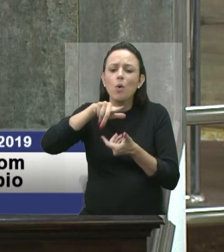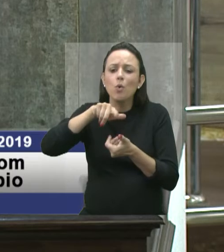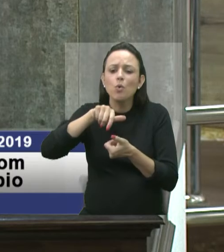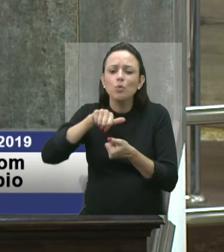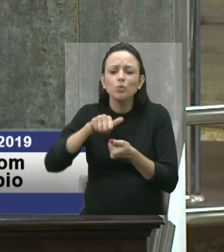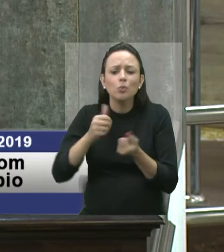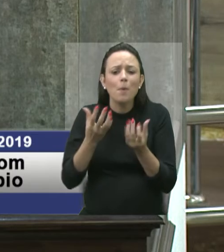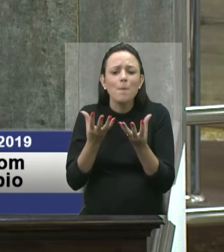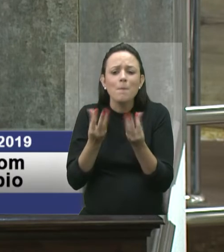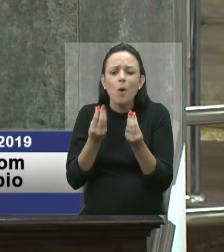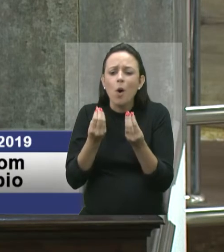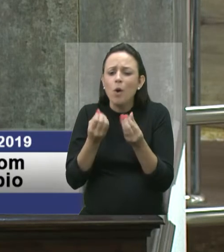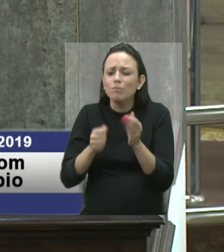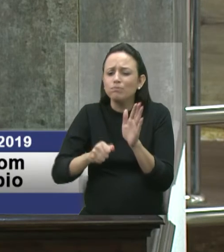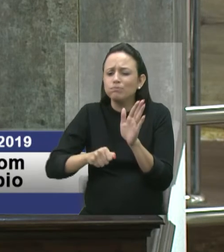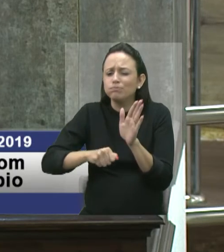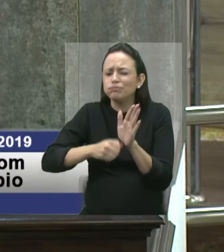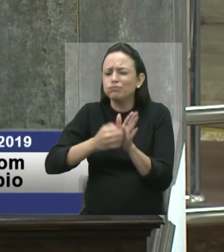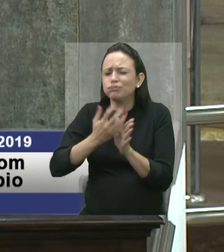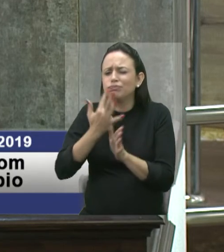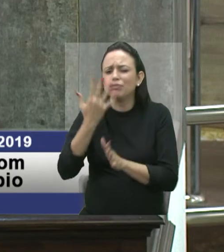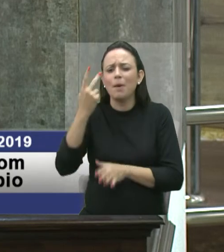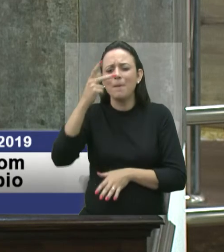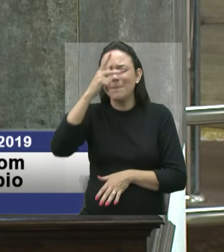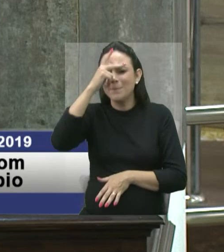deficientes, mas com uma sabedoria